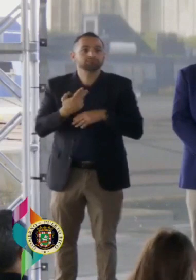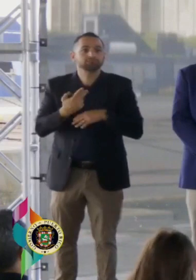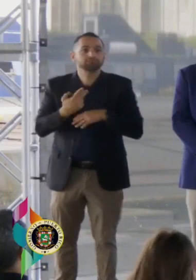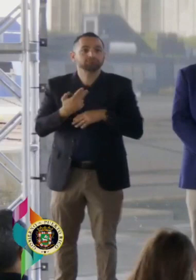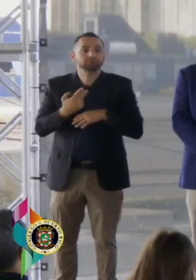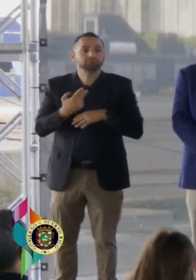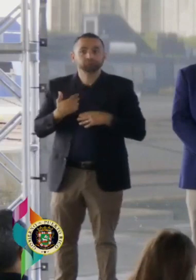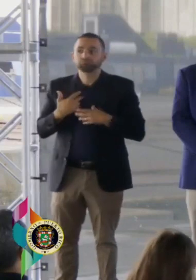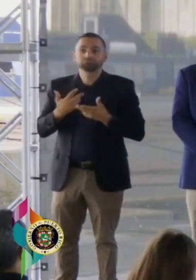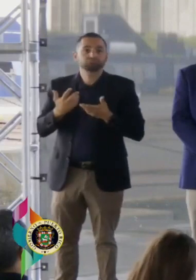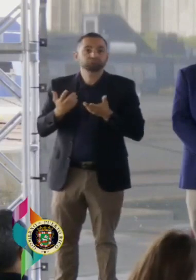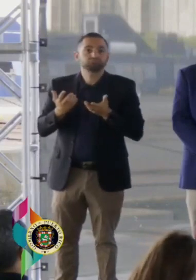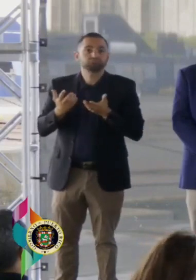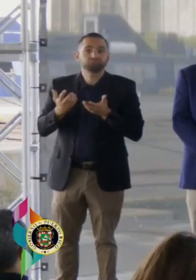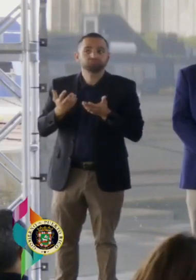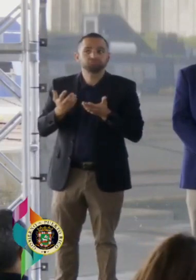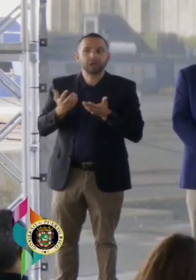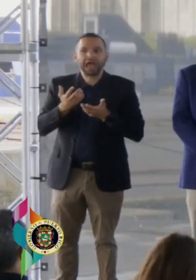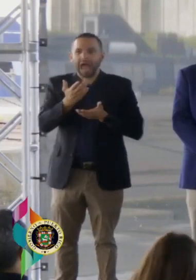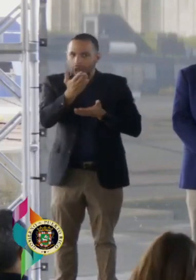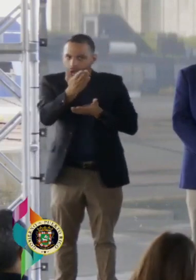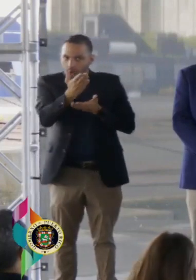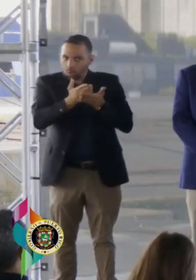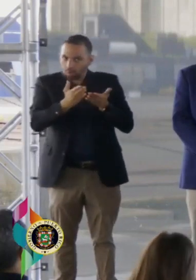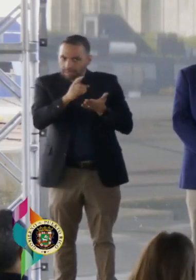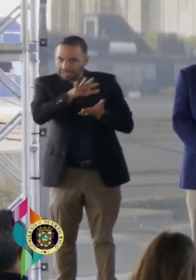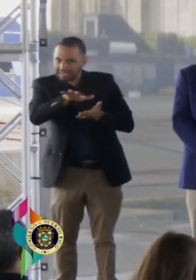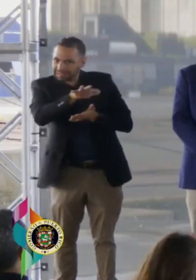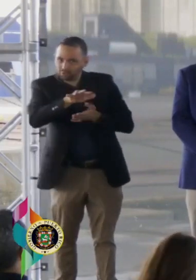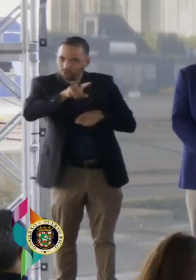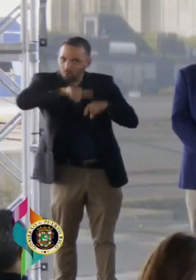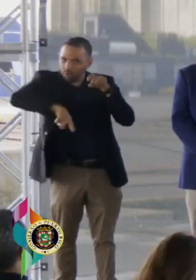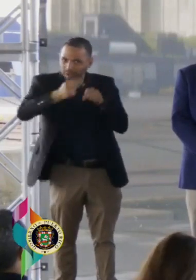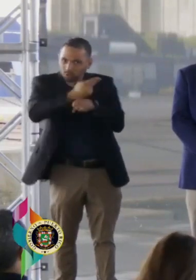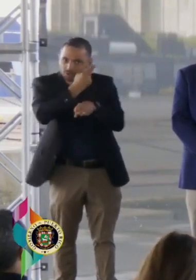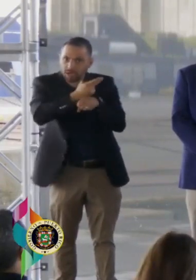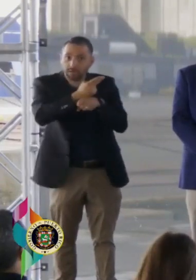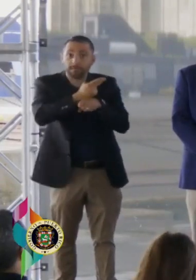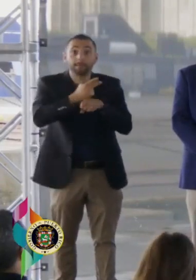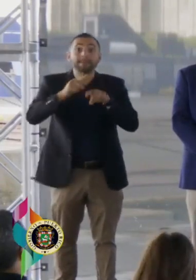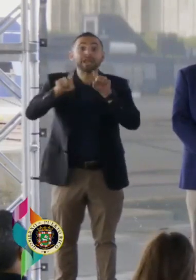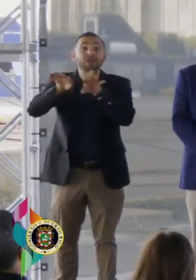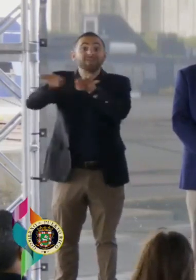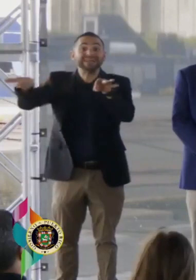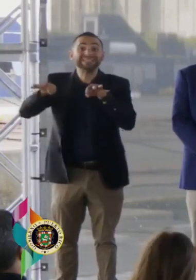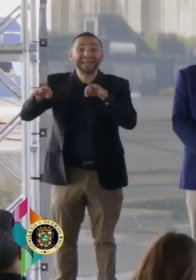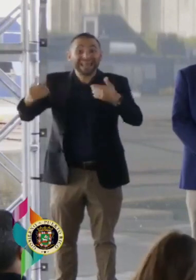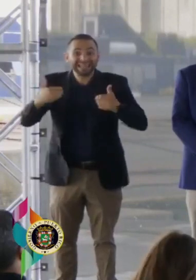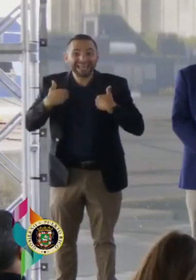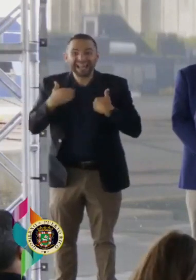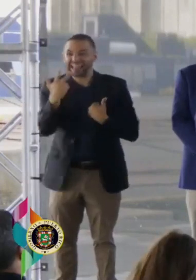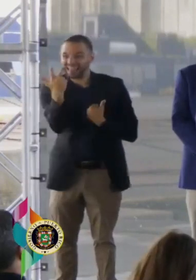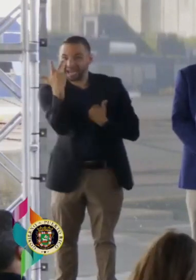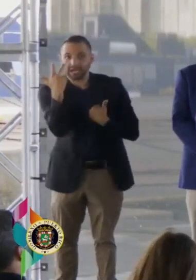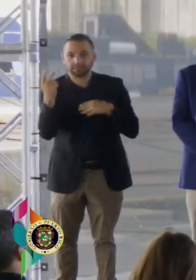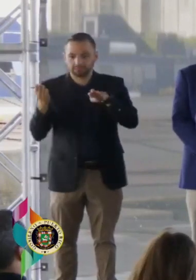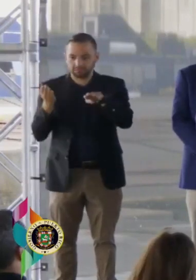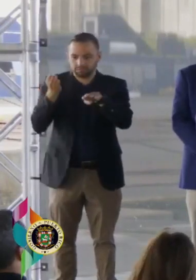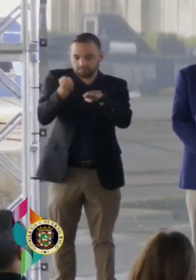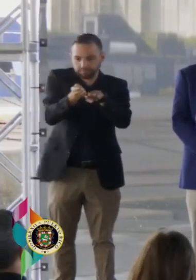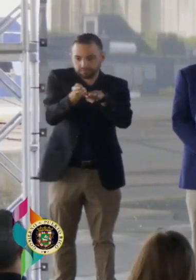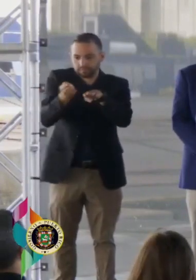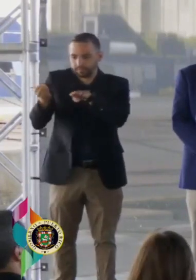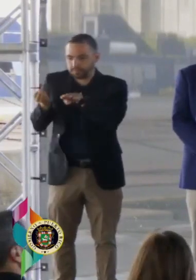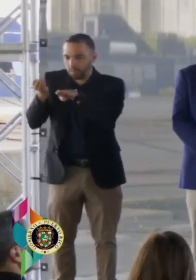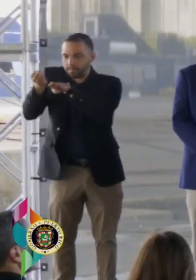muelle que no está en condiciones de ser utilizado instalaciones cuentan con tres muelles entre